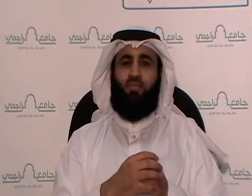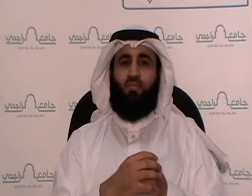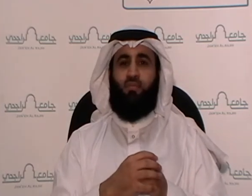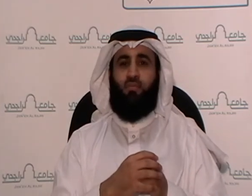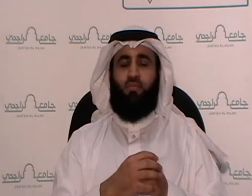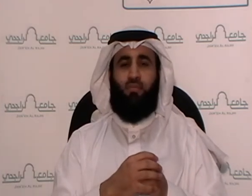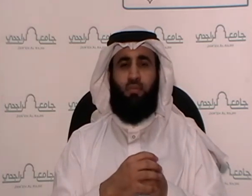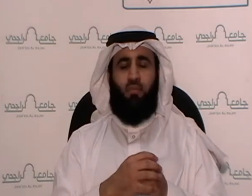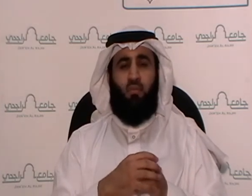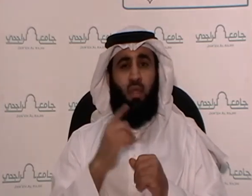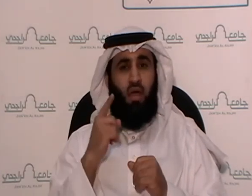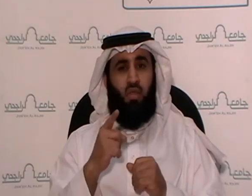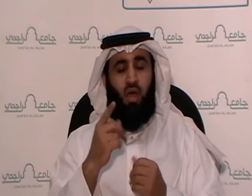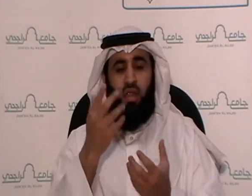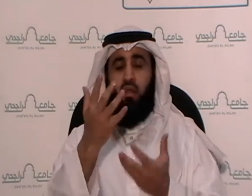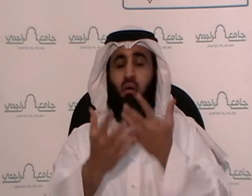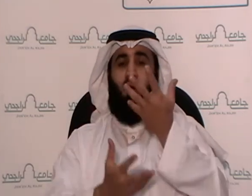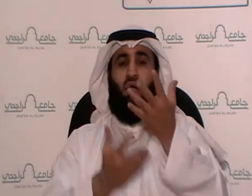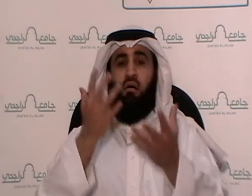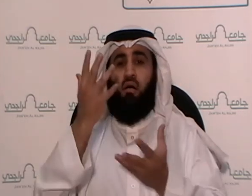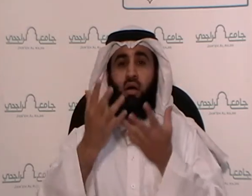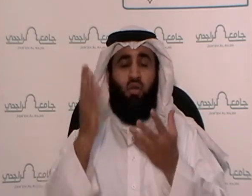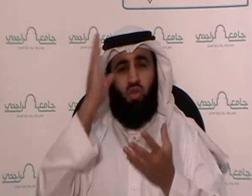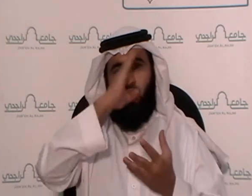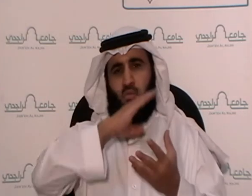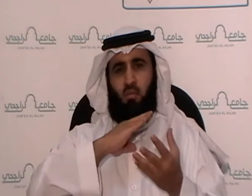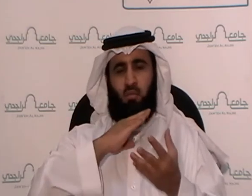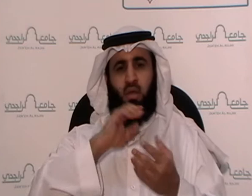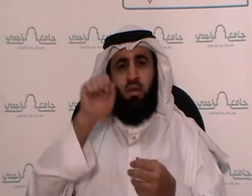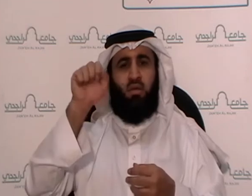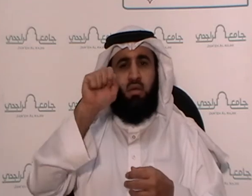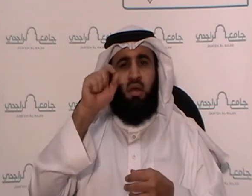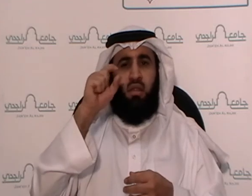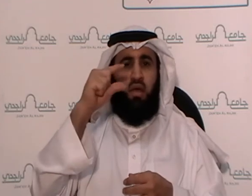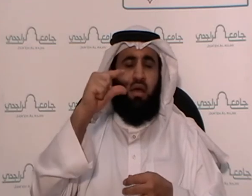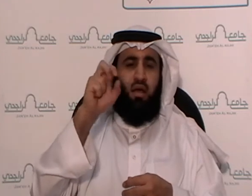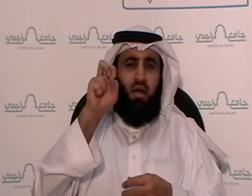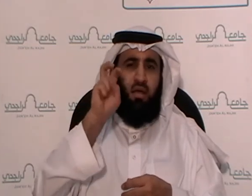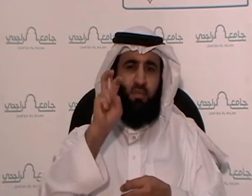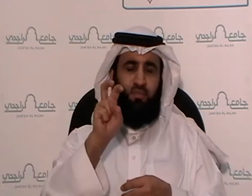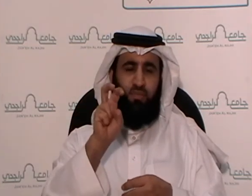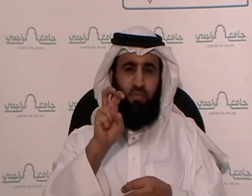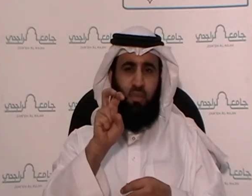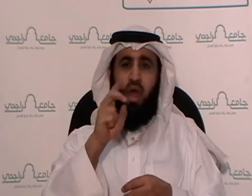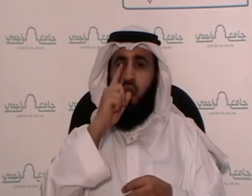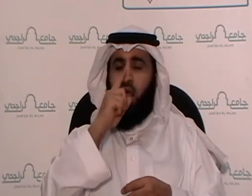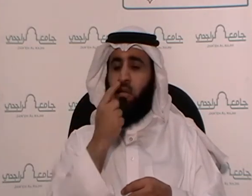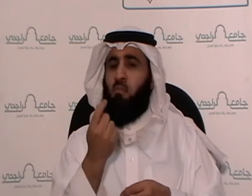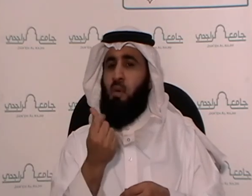الوقاية من نار جهنم بصدقة ينبغي أن تكون من حلال